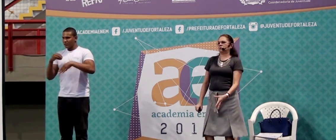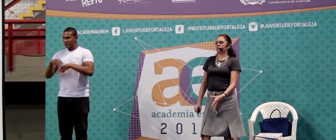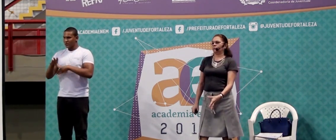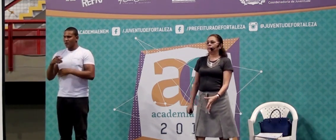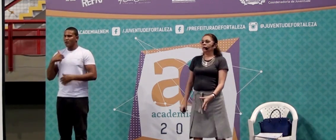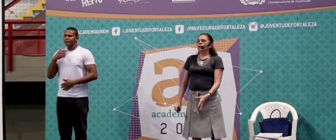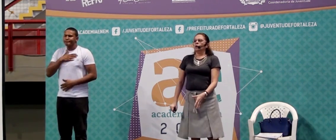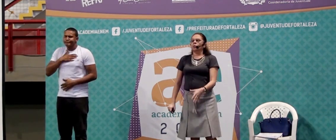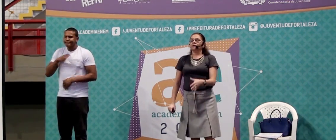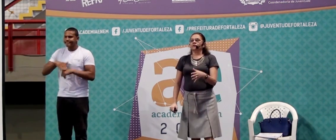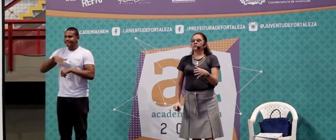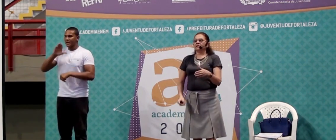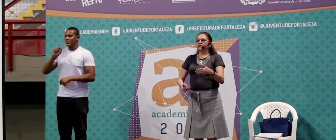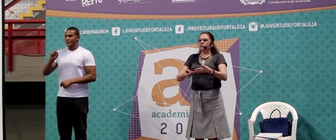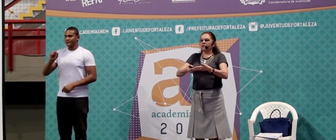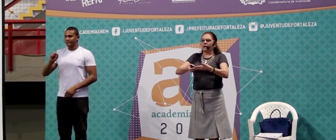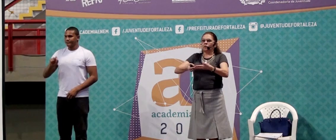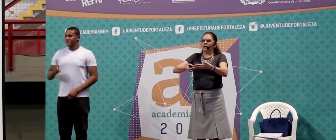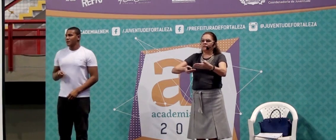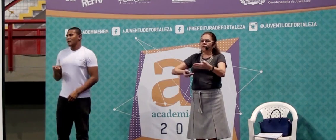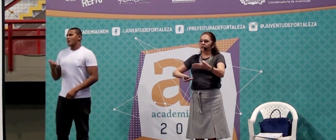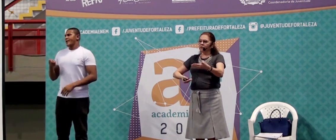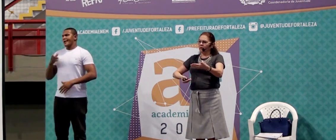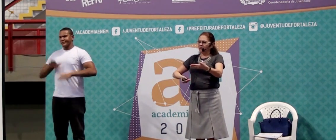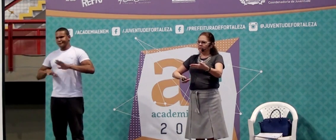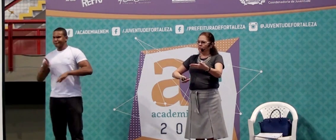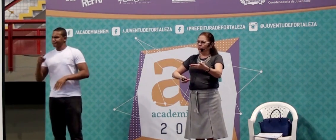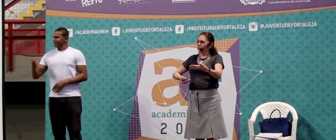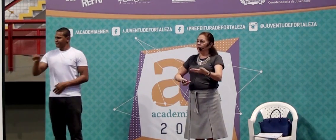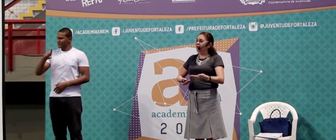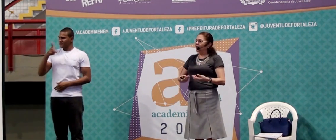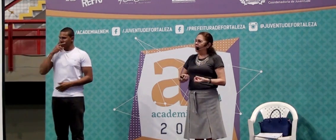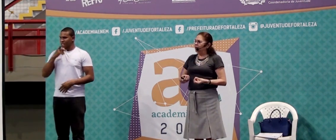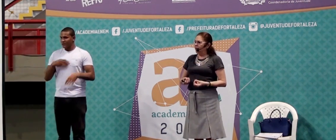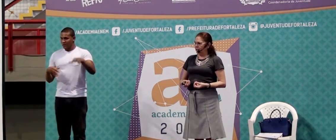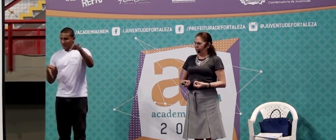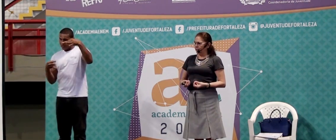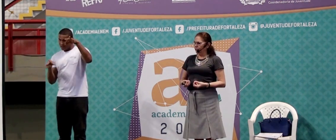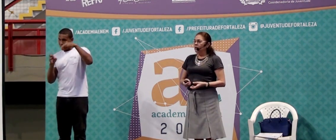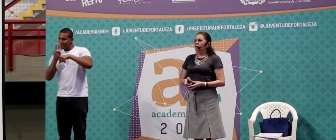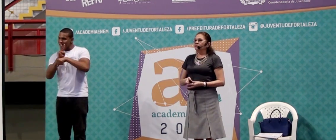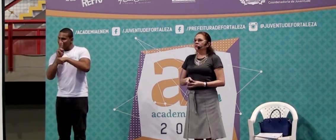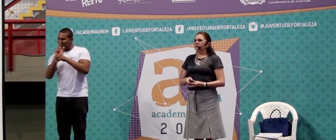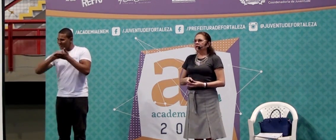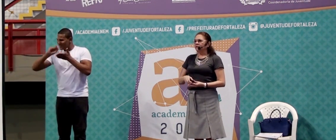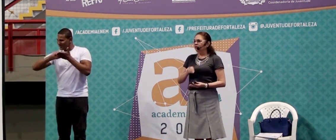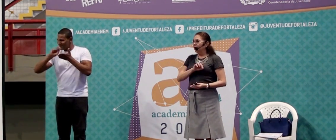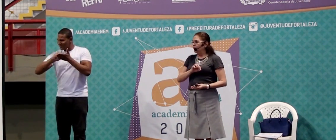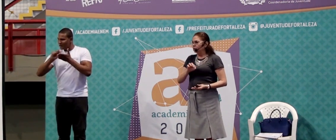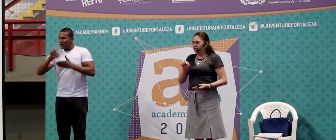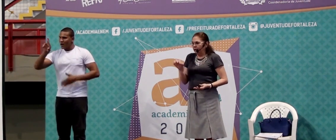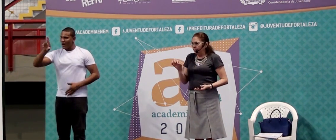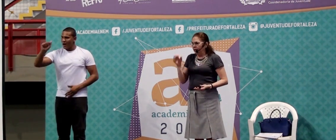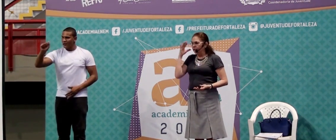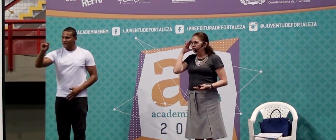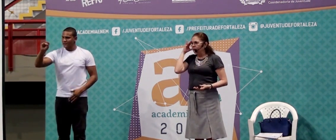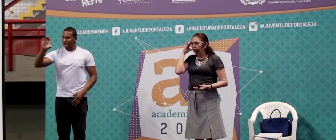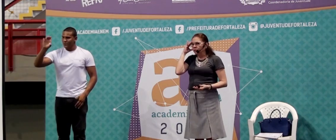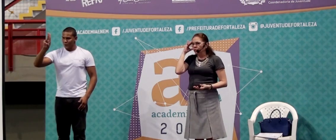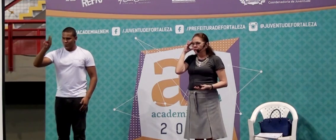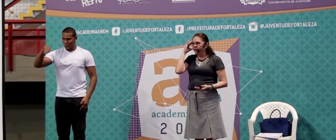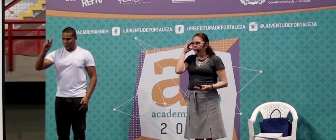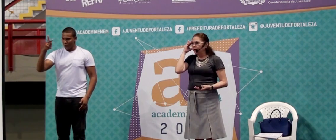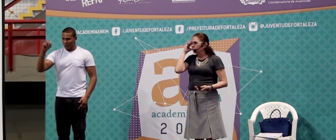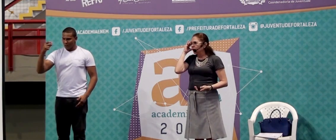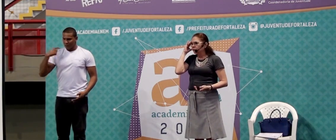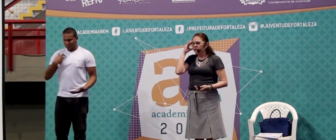mais gosto. Quando você está com a folha do rascunho e a caneta e você lê o tema e fica